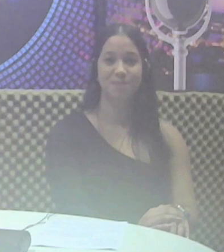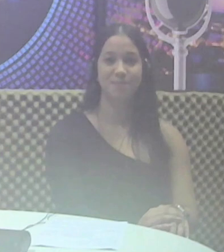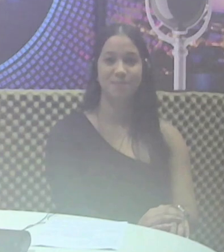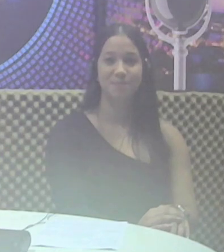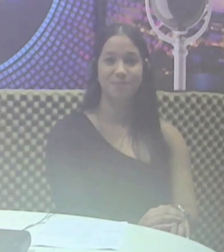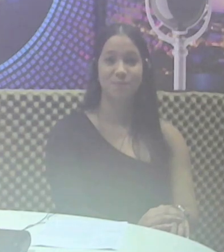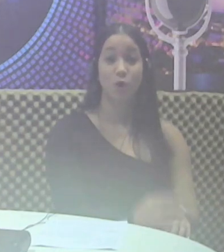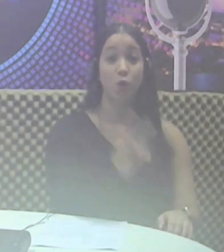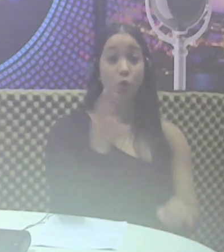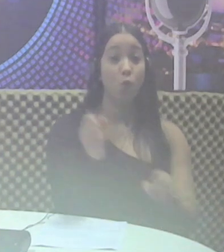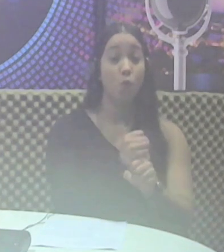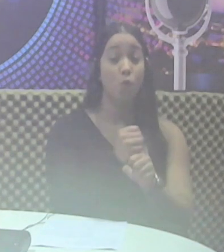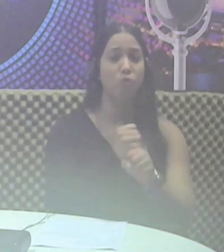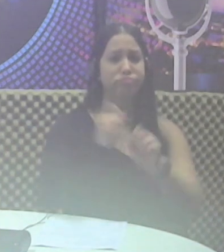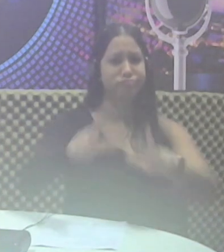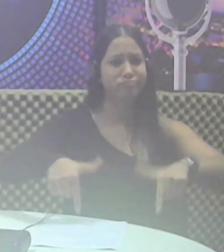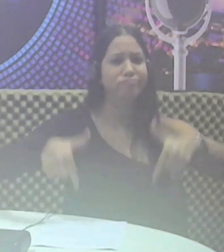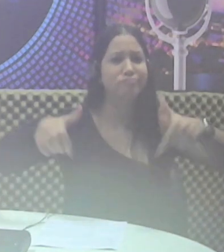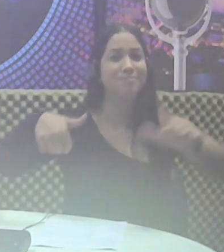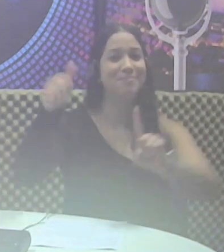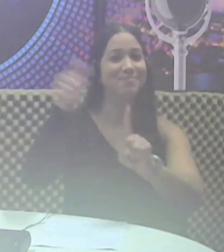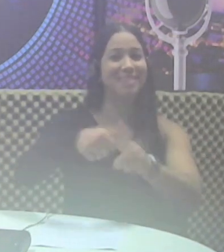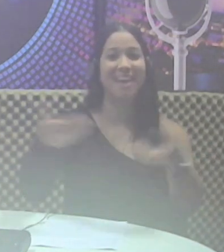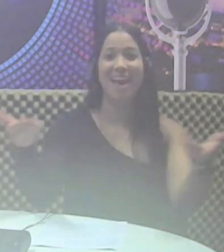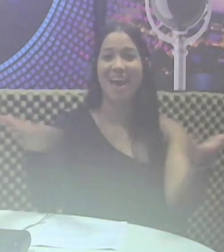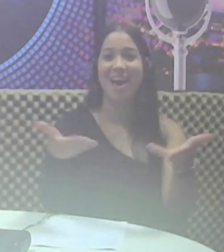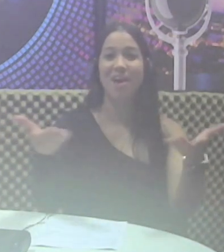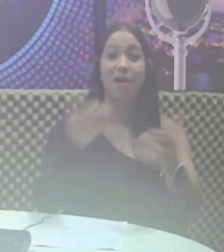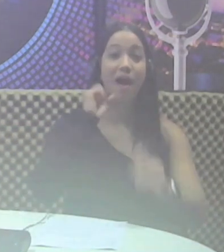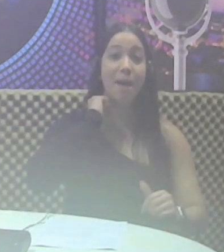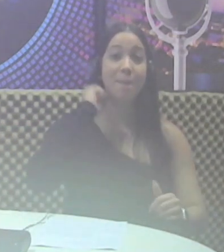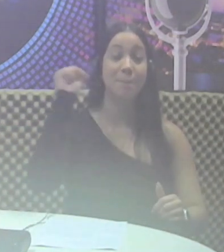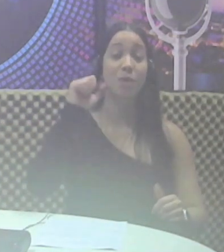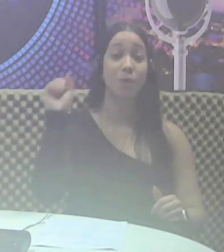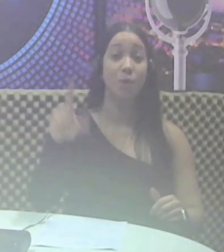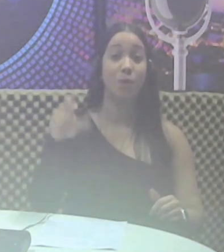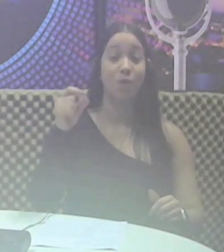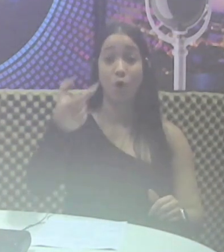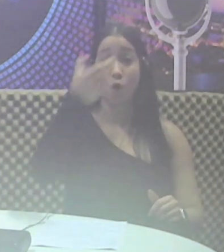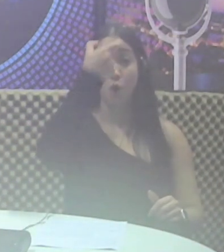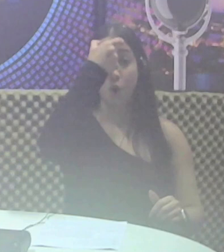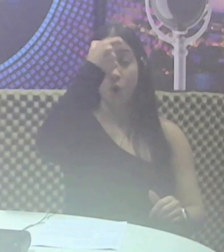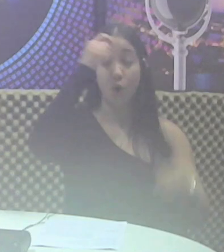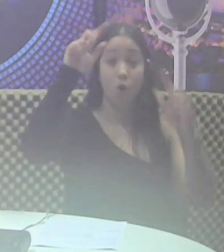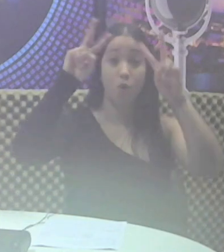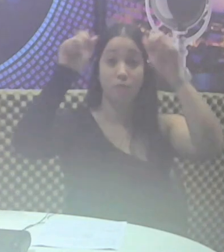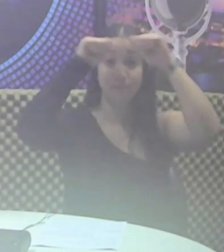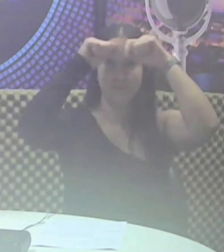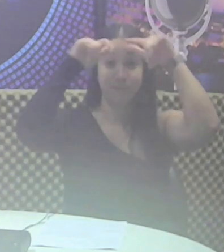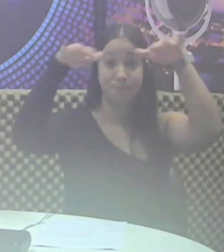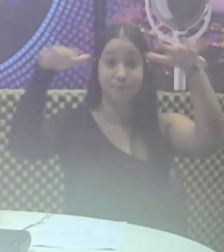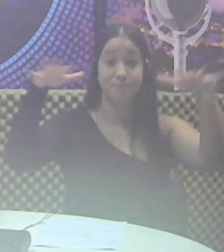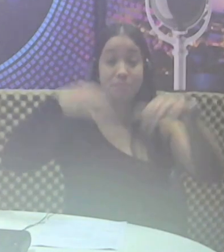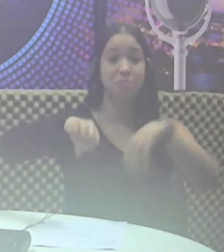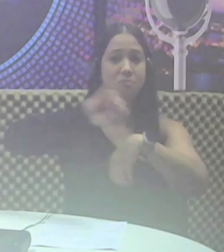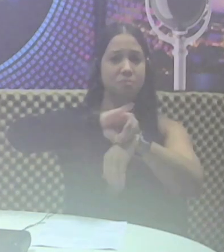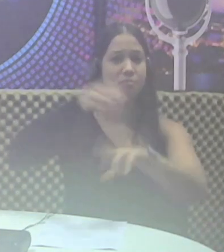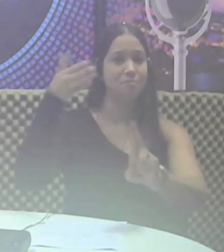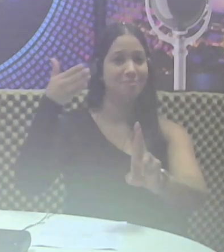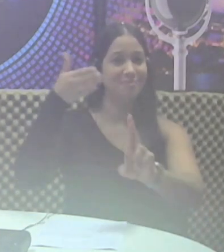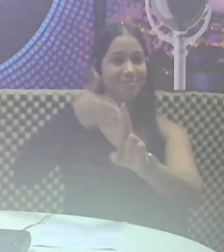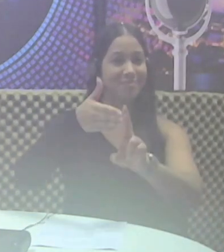Completando 2 anos de atuação neste mês, durante o Abril Azul de conscientização sobre o autismo, o Centro de Referência